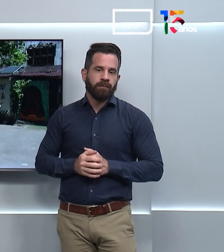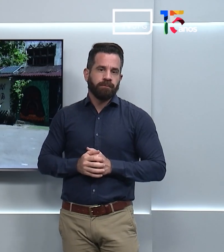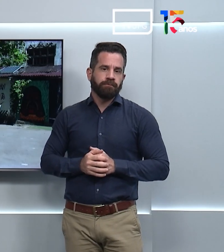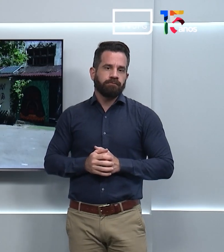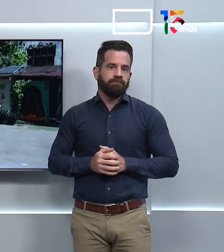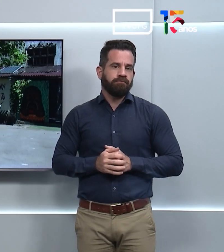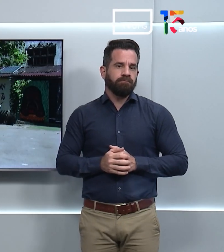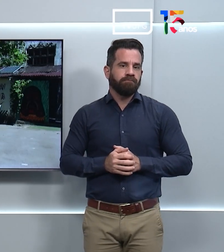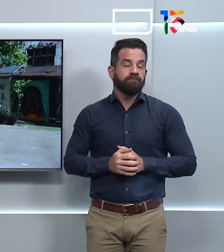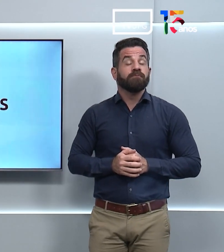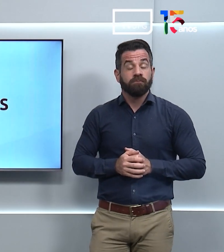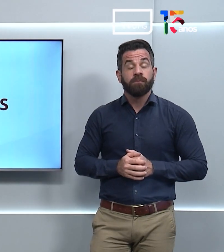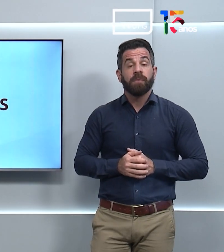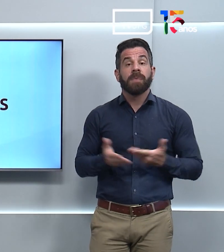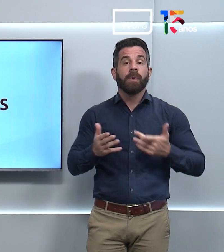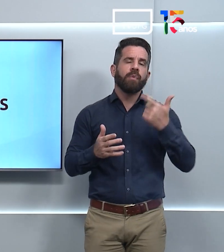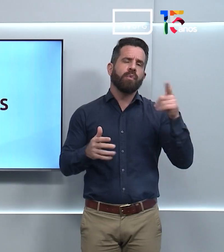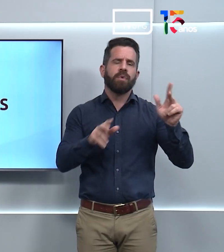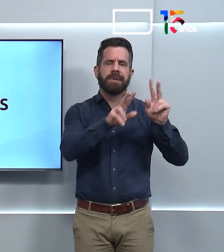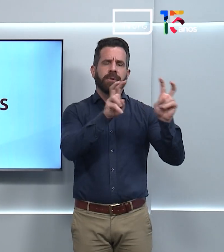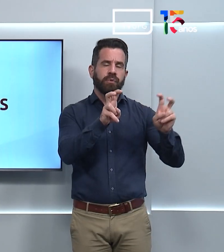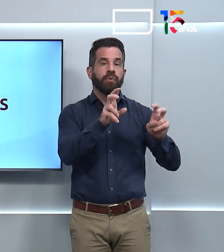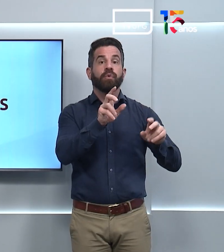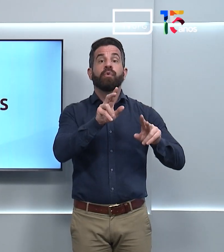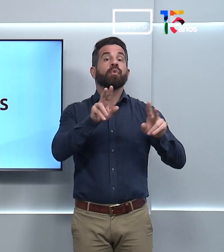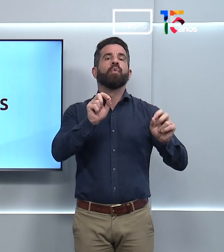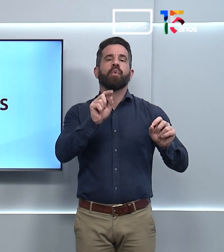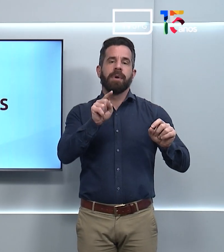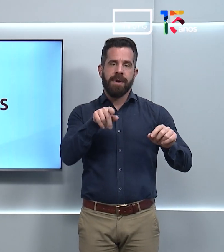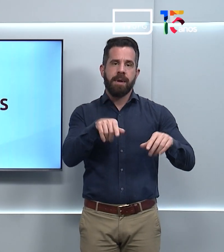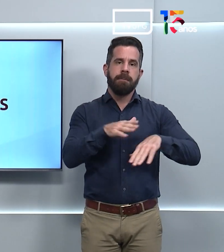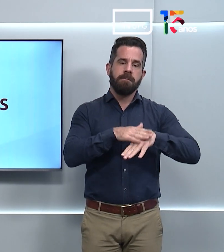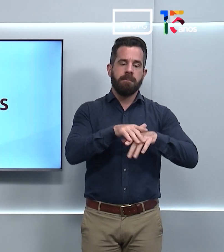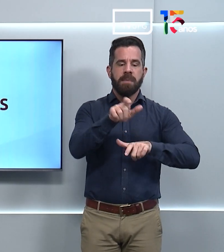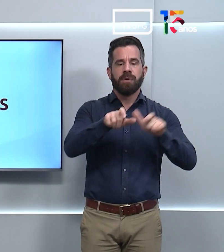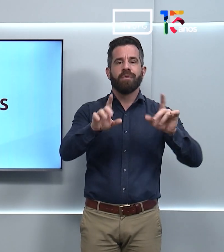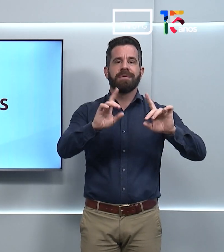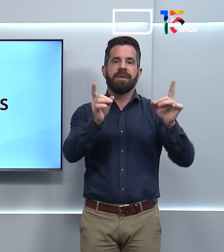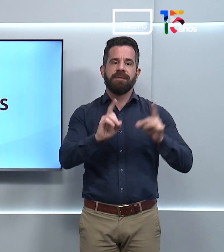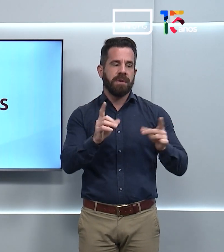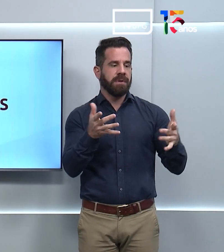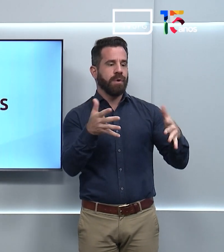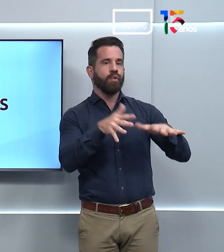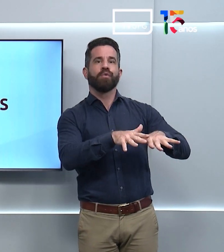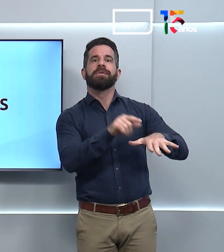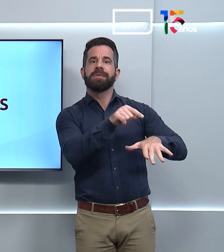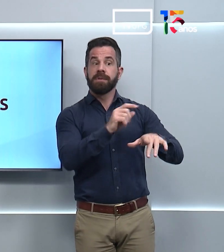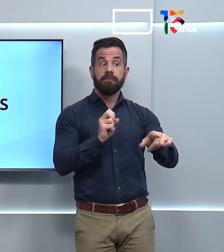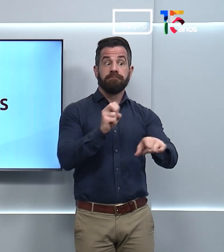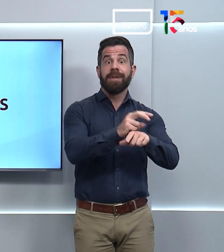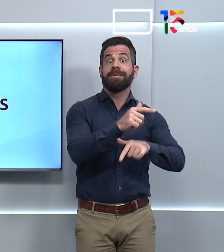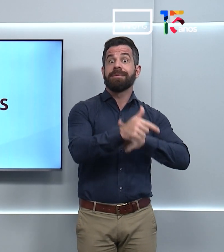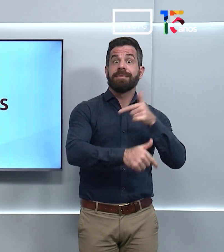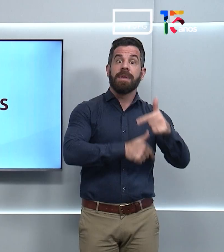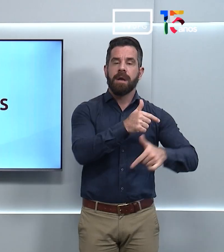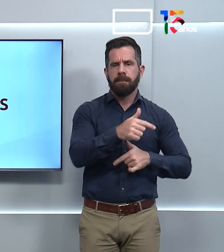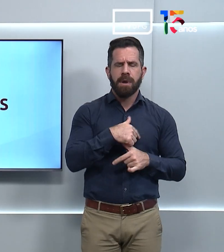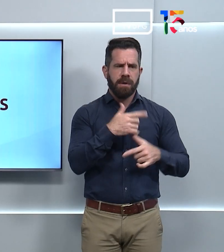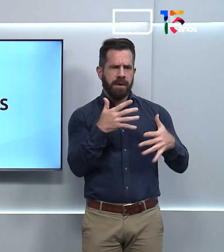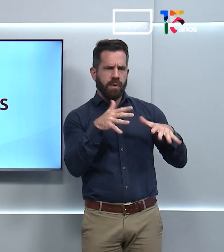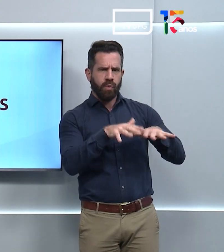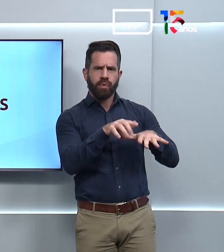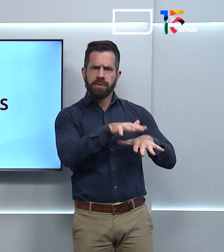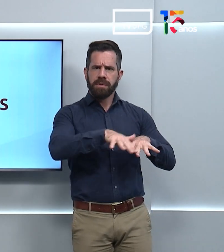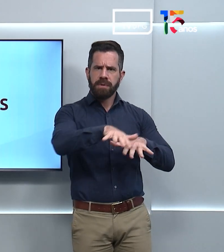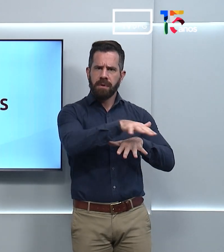Bom, agora a gente muda um pouquinho de assunto para falar sobre a inclusão de pessoas com deficiência no mercado de trabalho. E olha só, a inclusão dessas pessoas